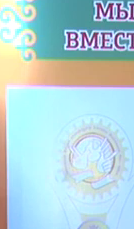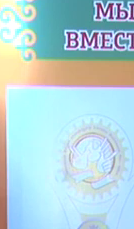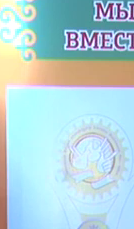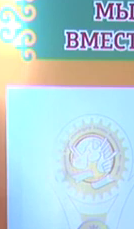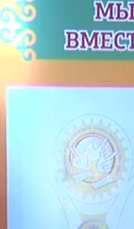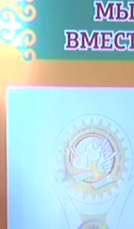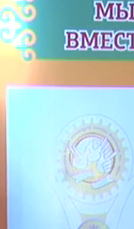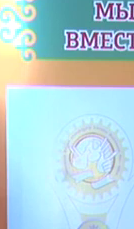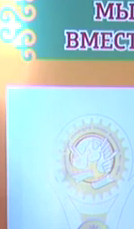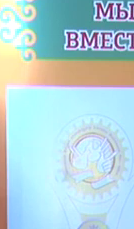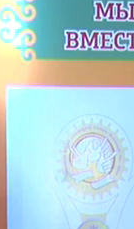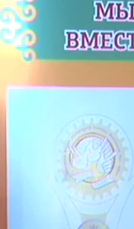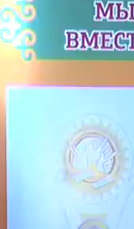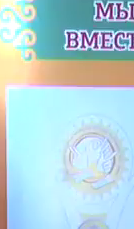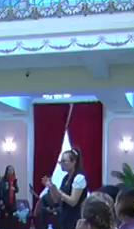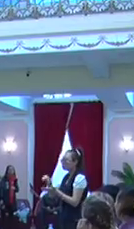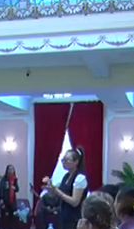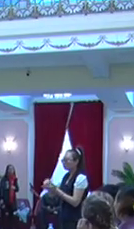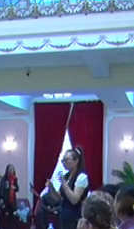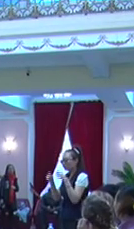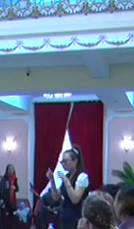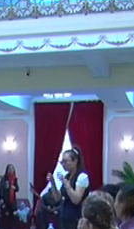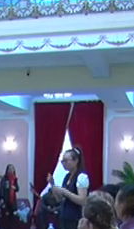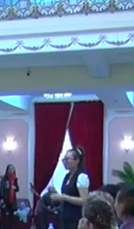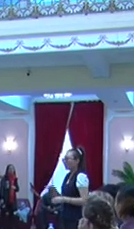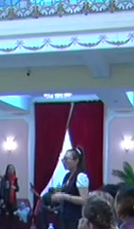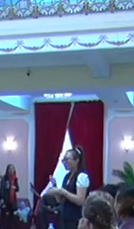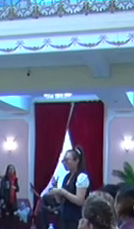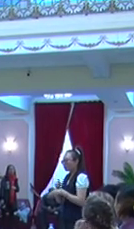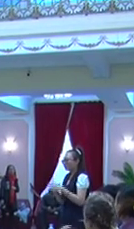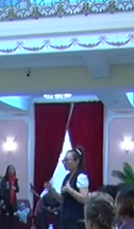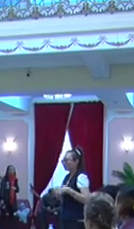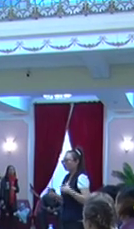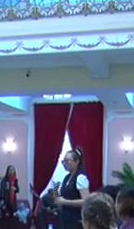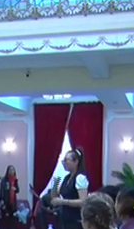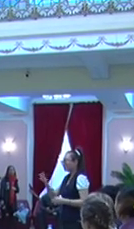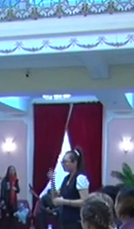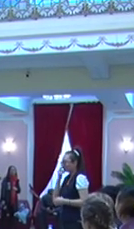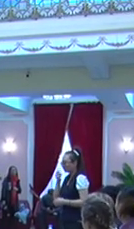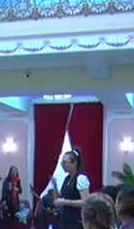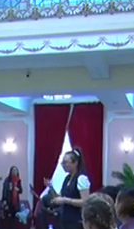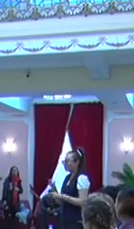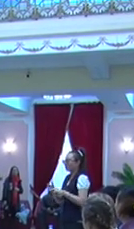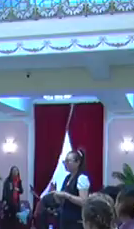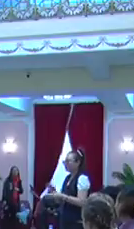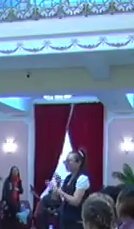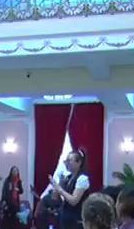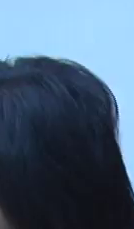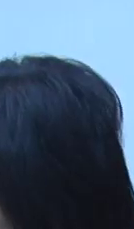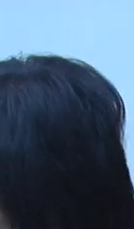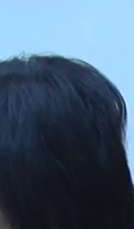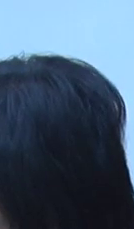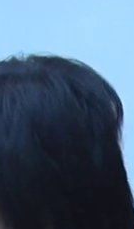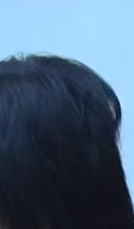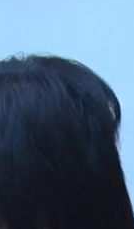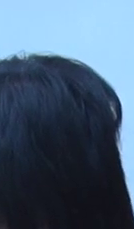И сами общество тоже поддерживаем. Завтра в 10 часов состоится встреча председателей Казахского общества глухих по Западно-Казахстанской